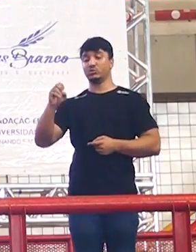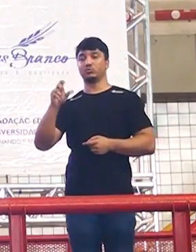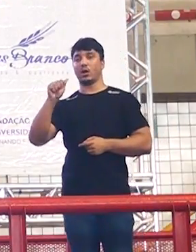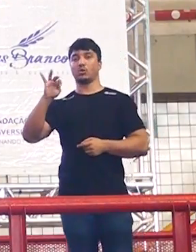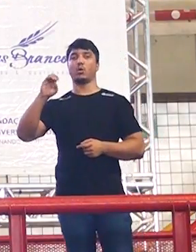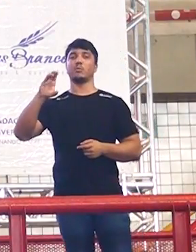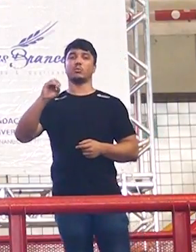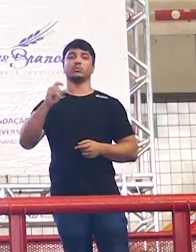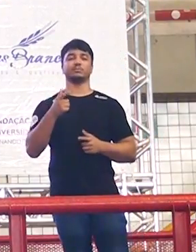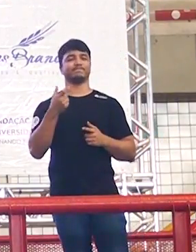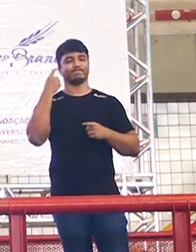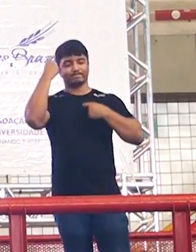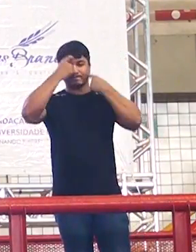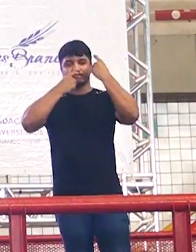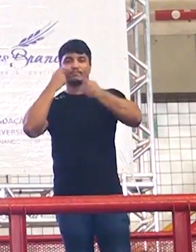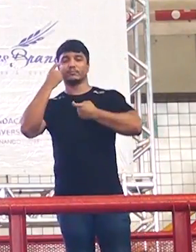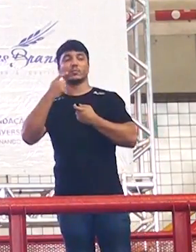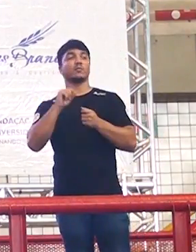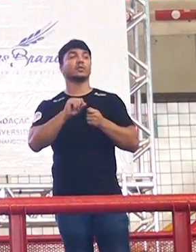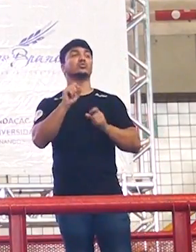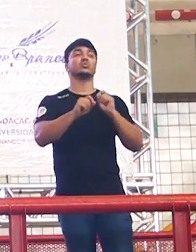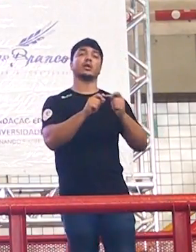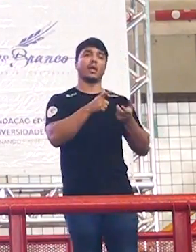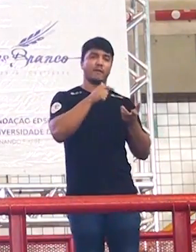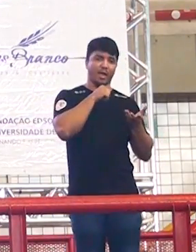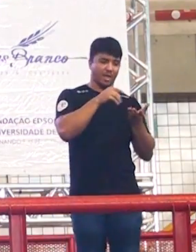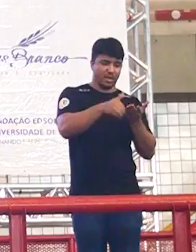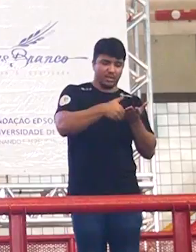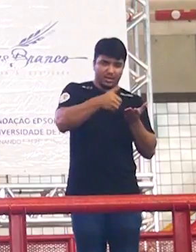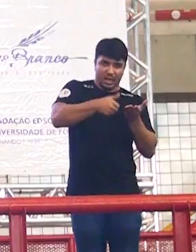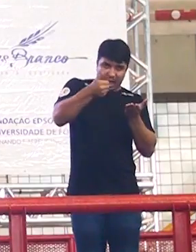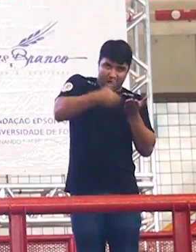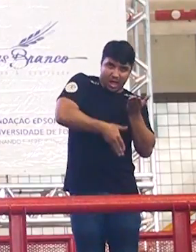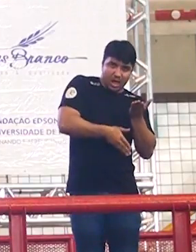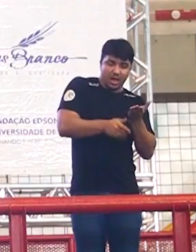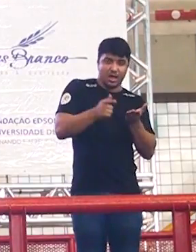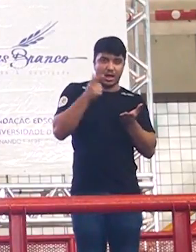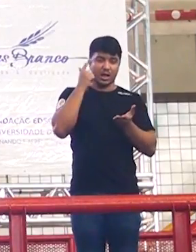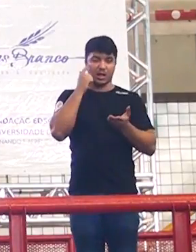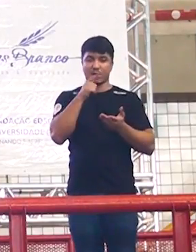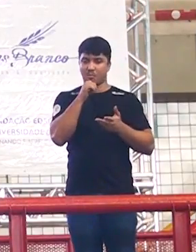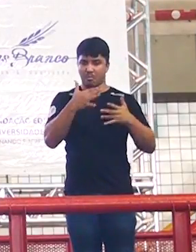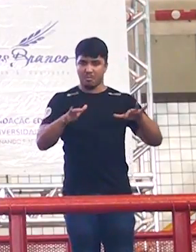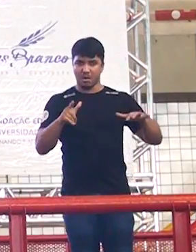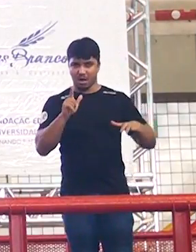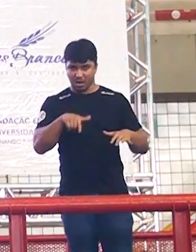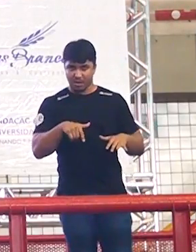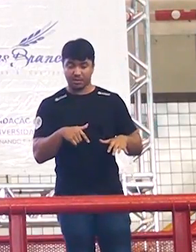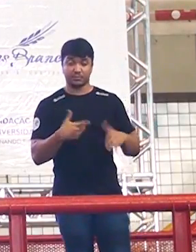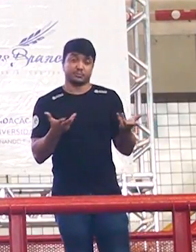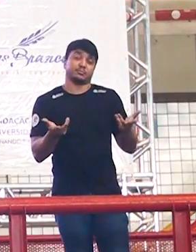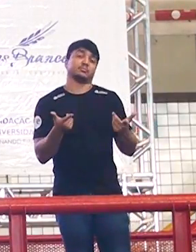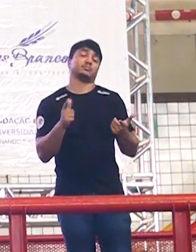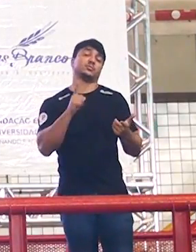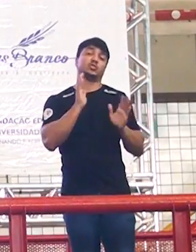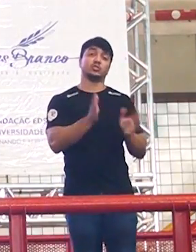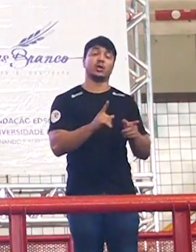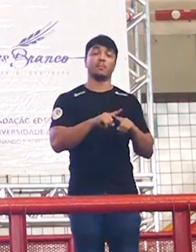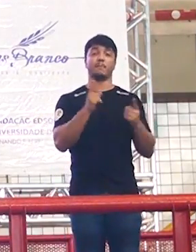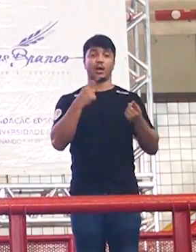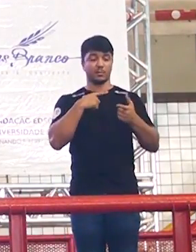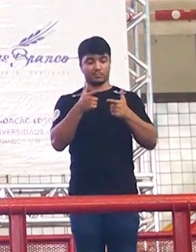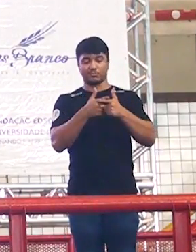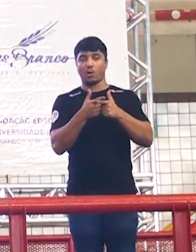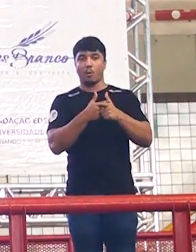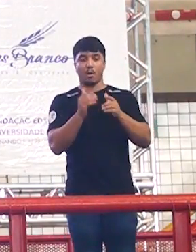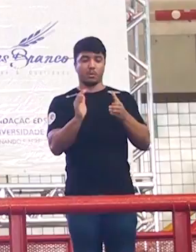grande preocupação. O que fazer com ele? Enterrar? Jogar no mar, já se faz isso. O problema é que a embalagem